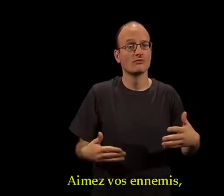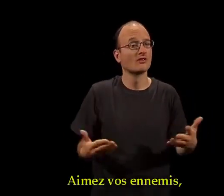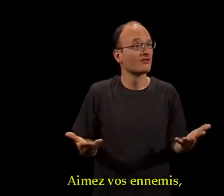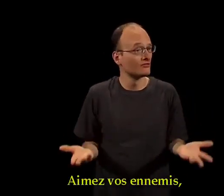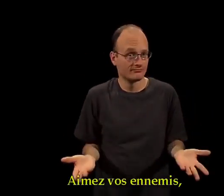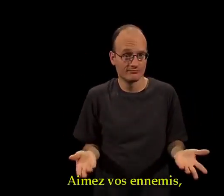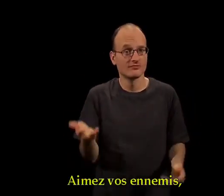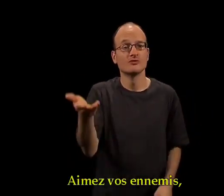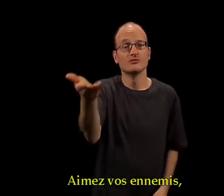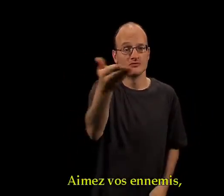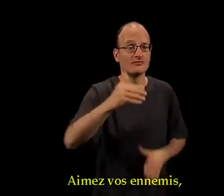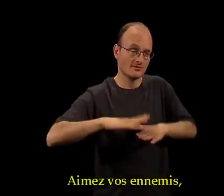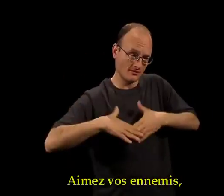aimez vos ennemis,